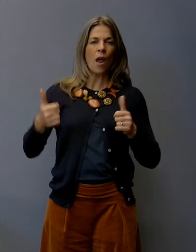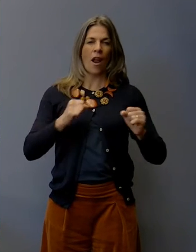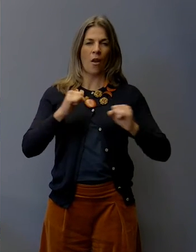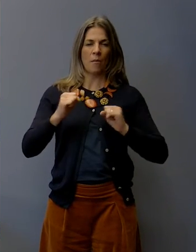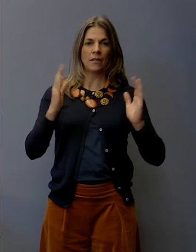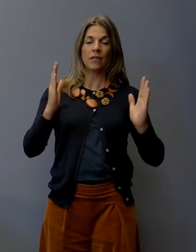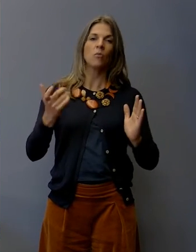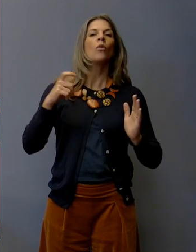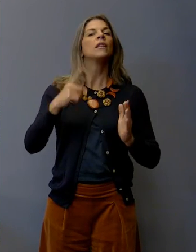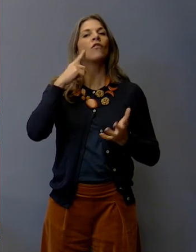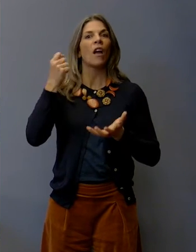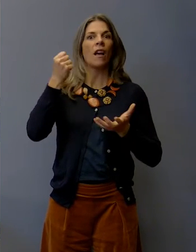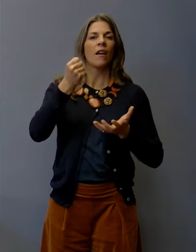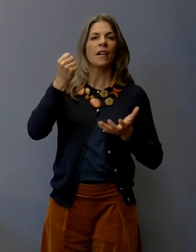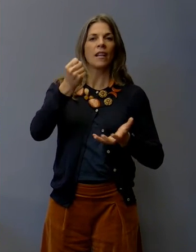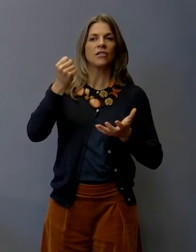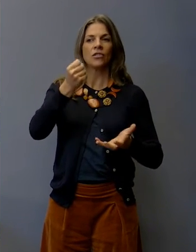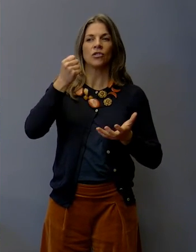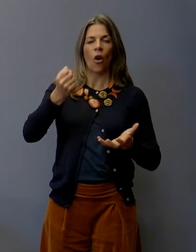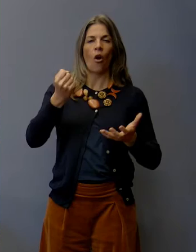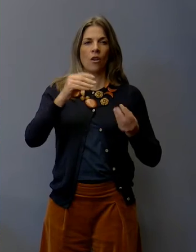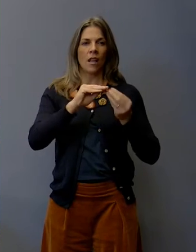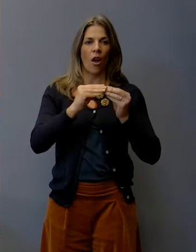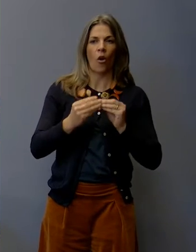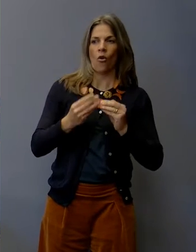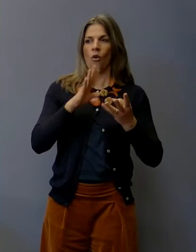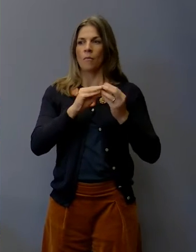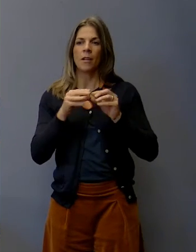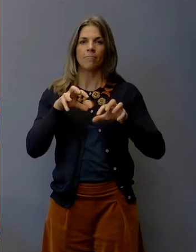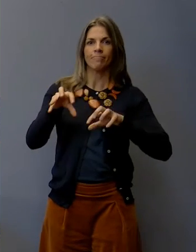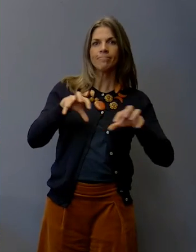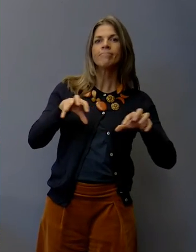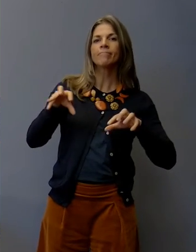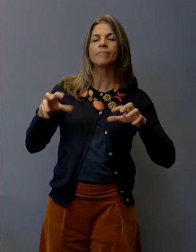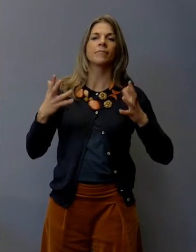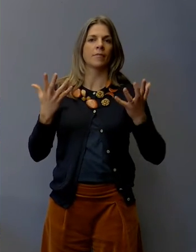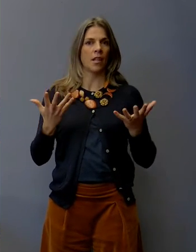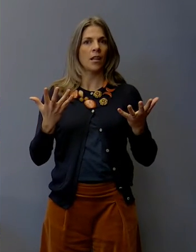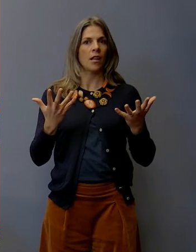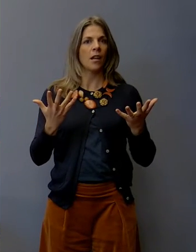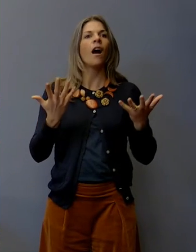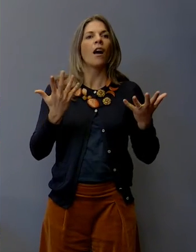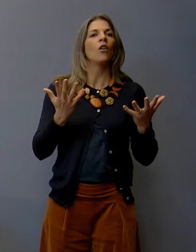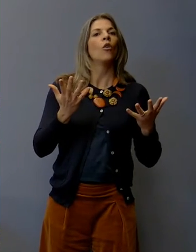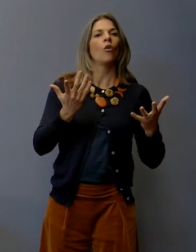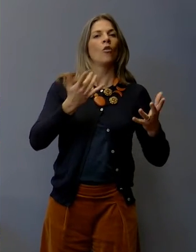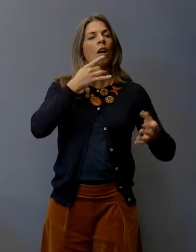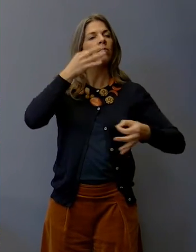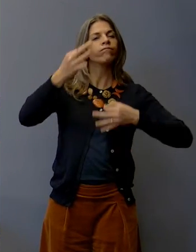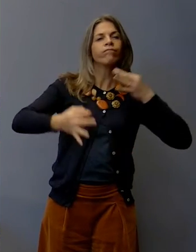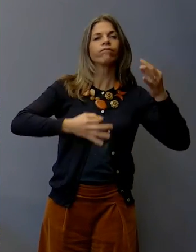delle risorse le parole naturalmente sono importanti perché cambiano il conforto degli atti amministrativi